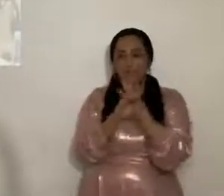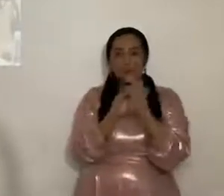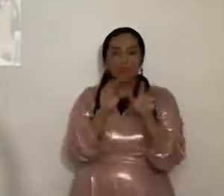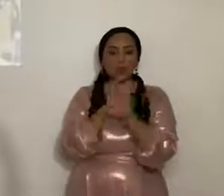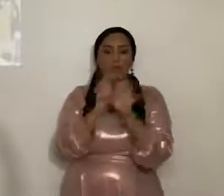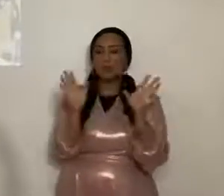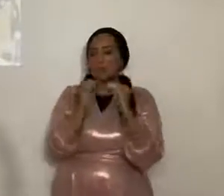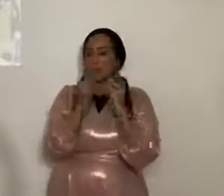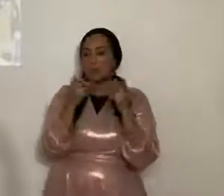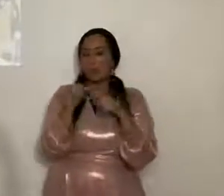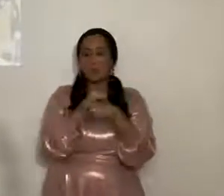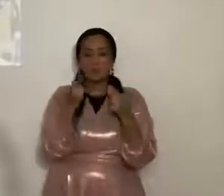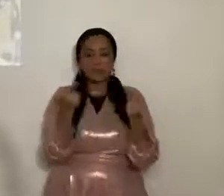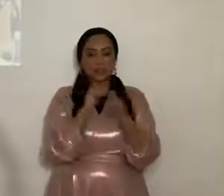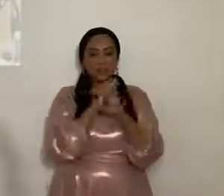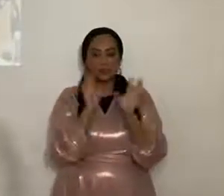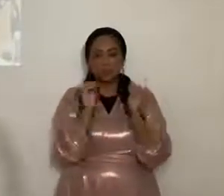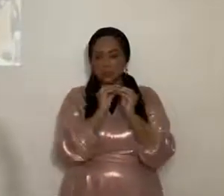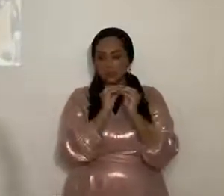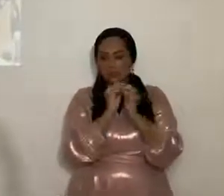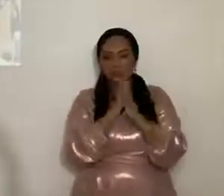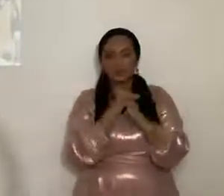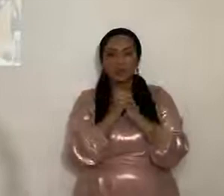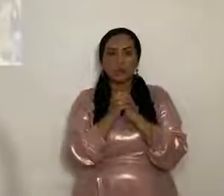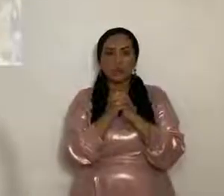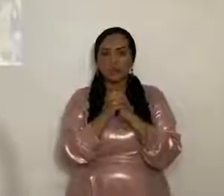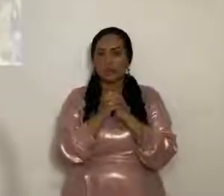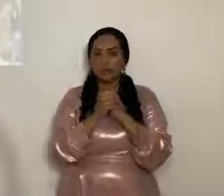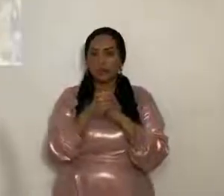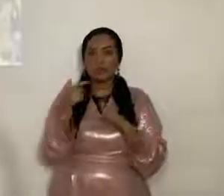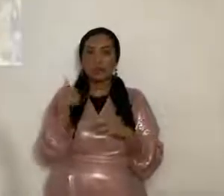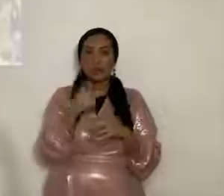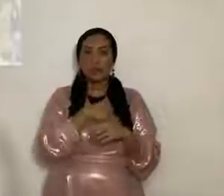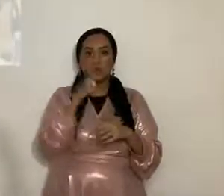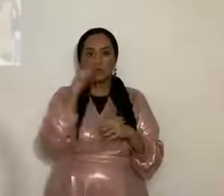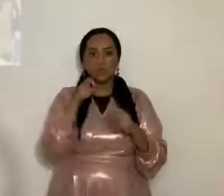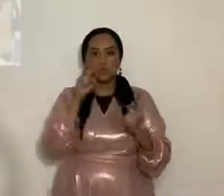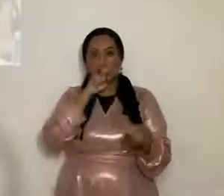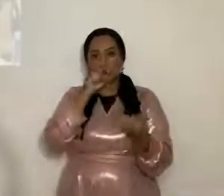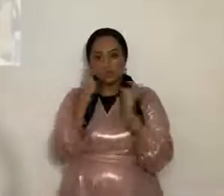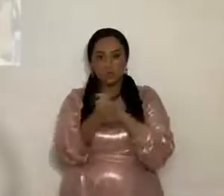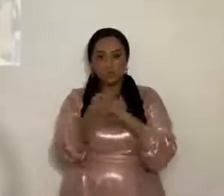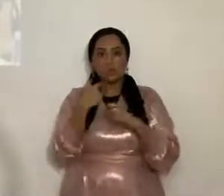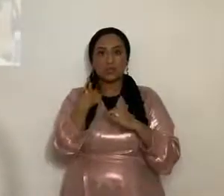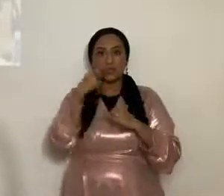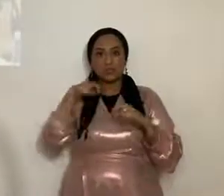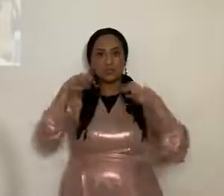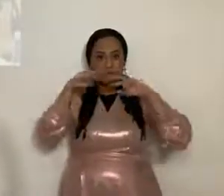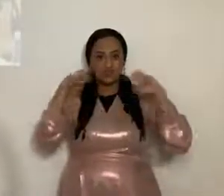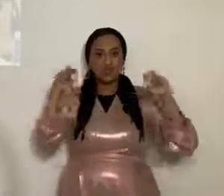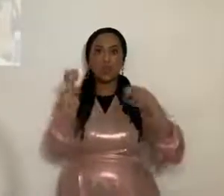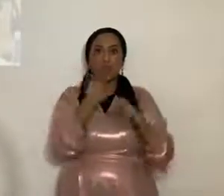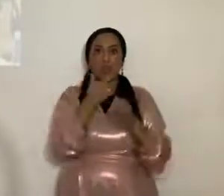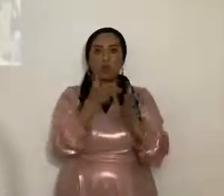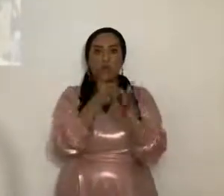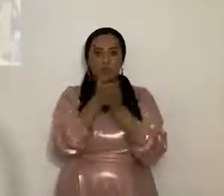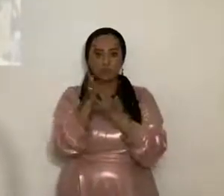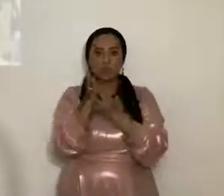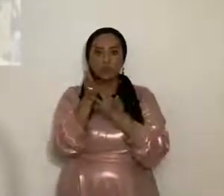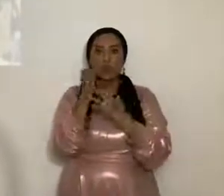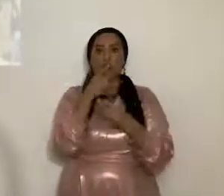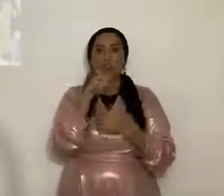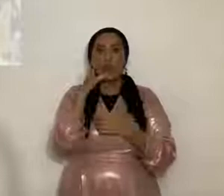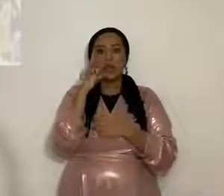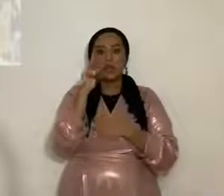no queremos practicar el pecado de ninguna forma. Entonces hay que canalizarlo todo, hay que analizarlo todo a través de la luz de la